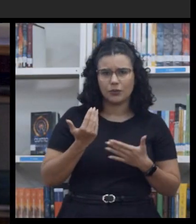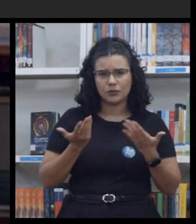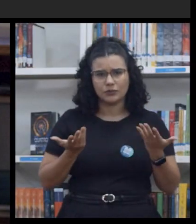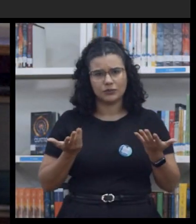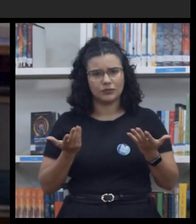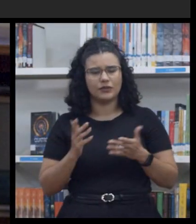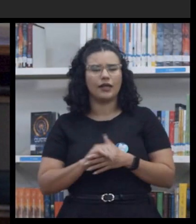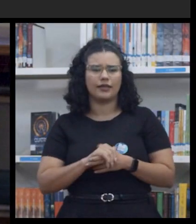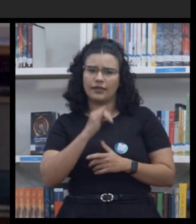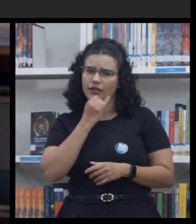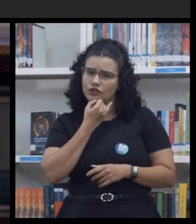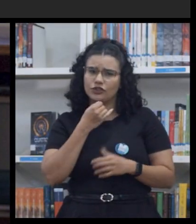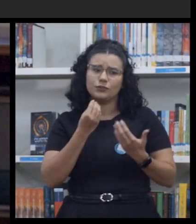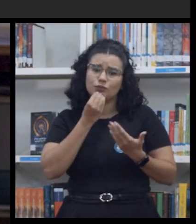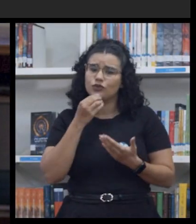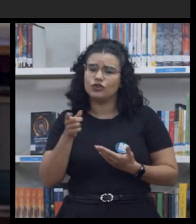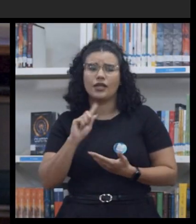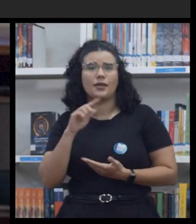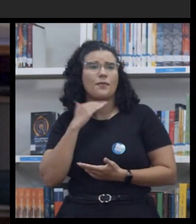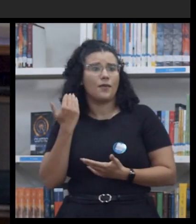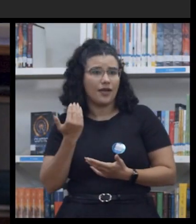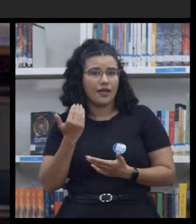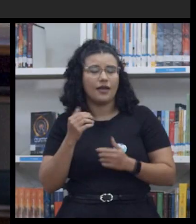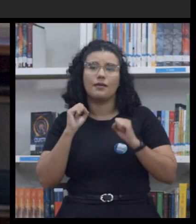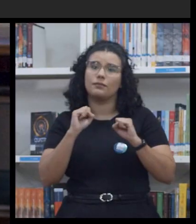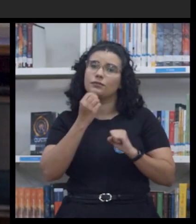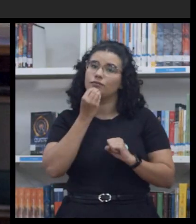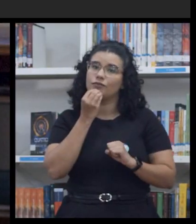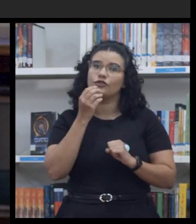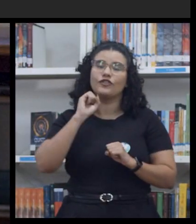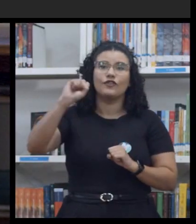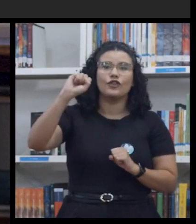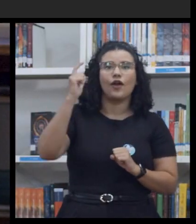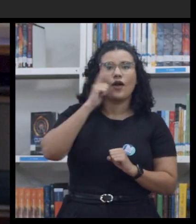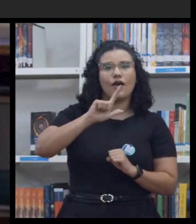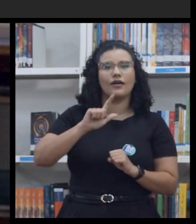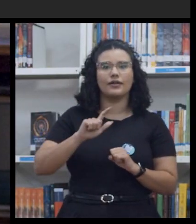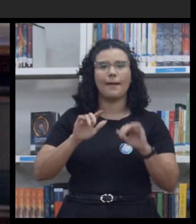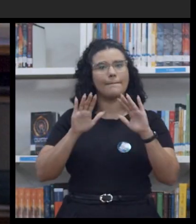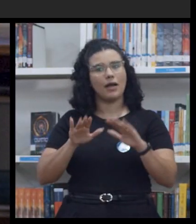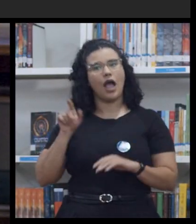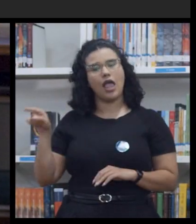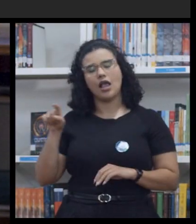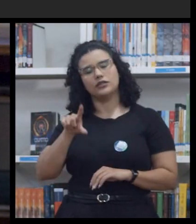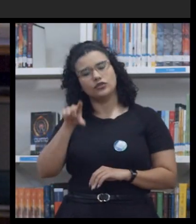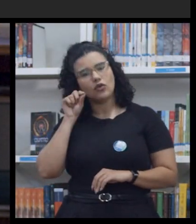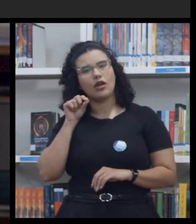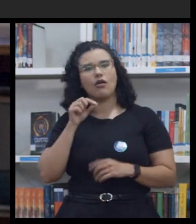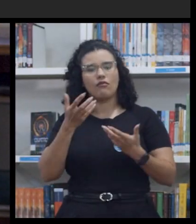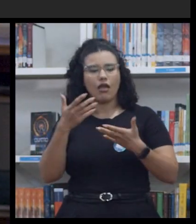tragédia. Podia não ter morrido, podia ser a vitória, né? Mas o autor escolheu a